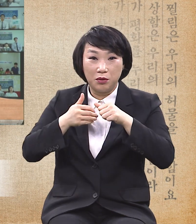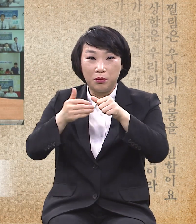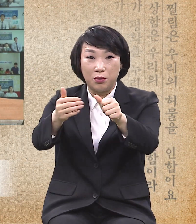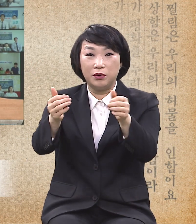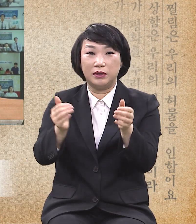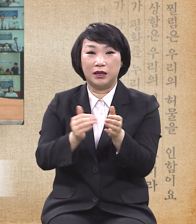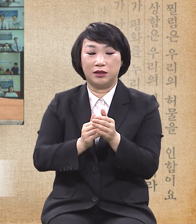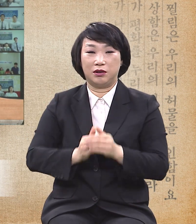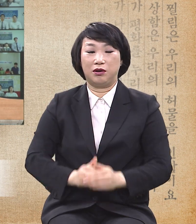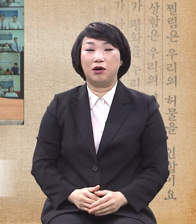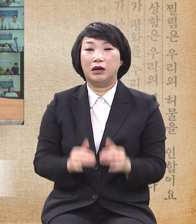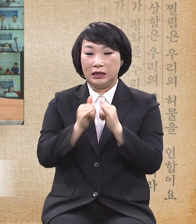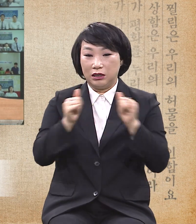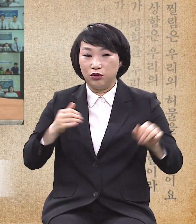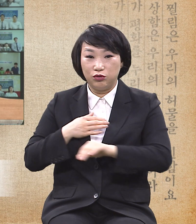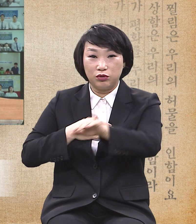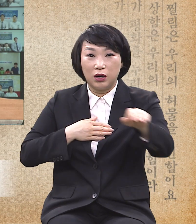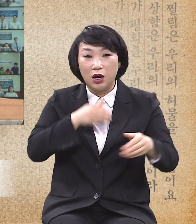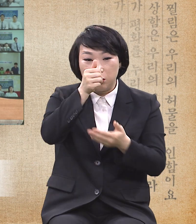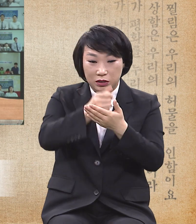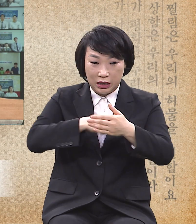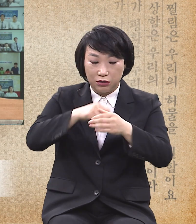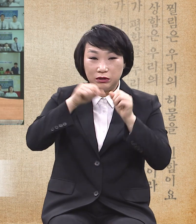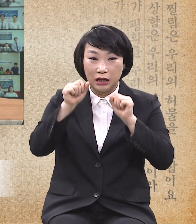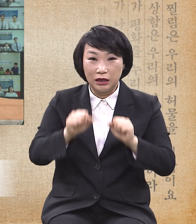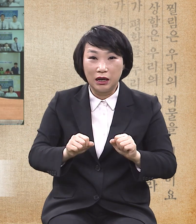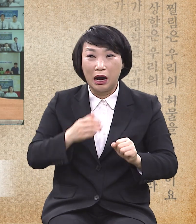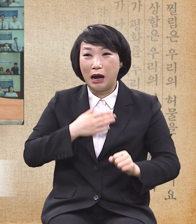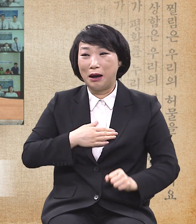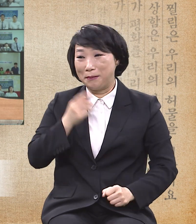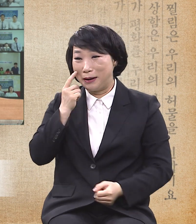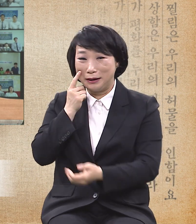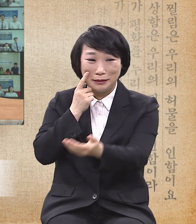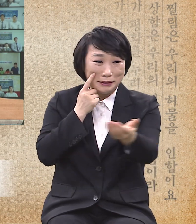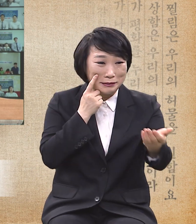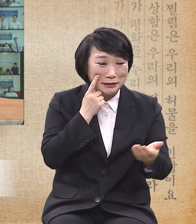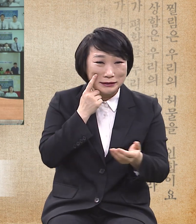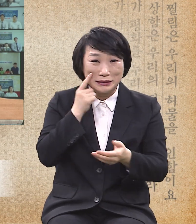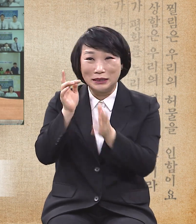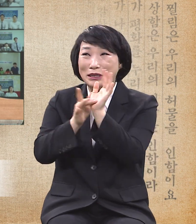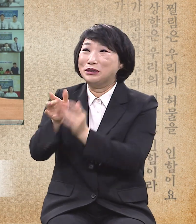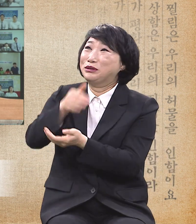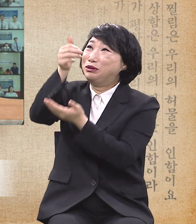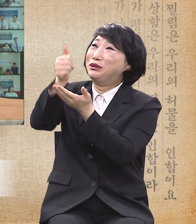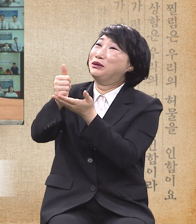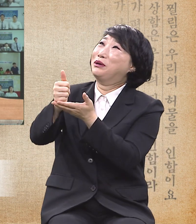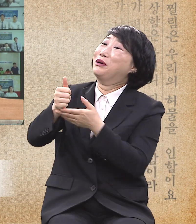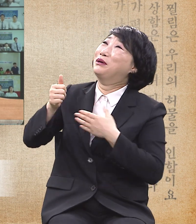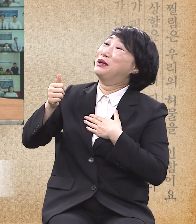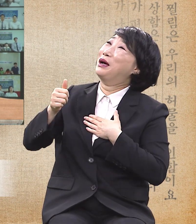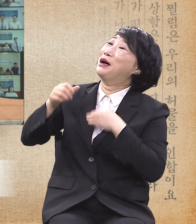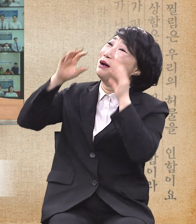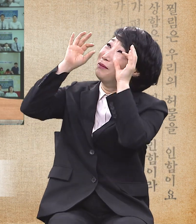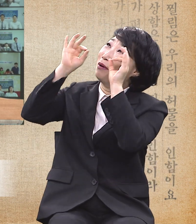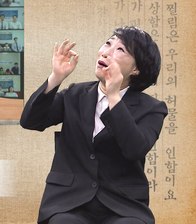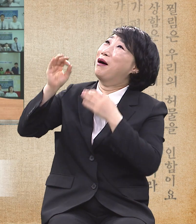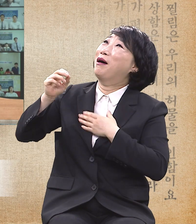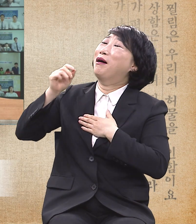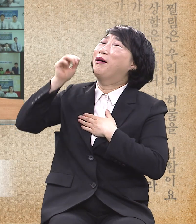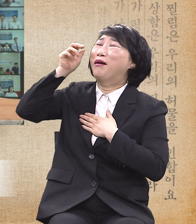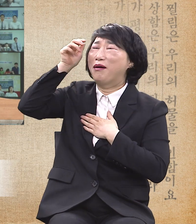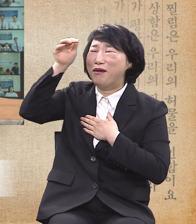보냈으니, 인류가 죄 아래에 있다는 사실을 알면 예수 그리스도를 향해서 바라보는 근원이